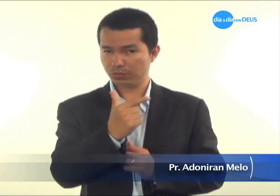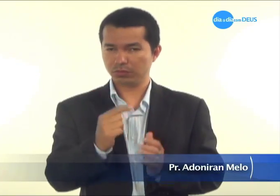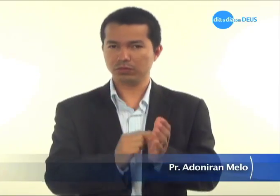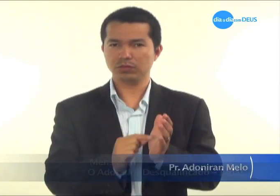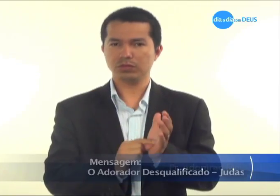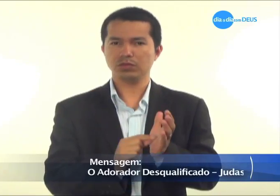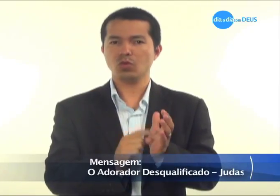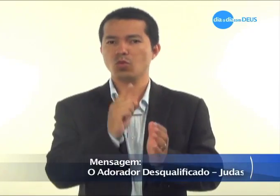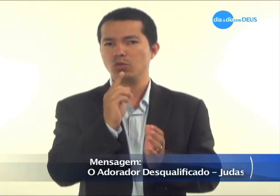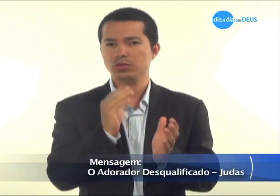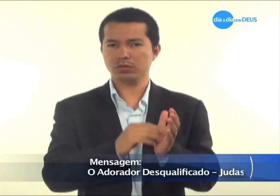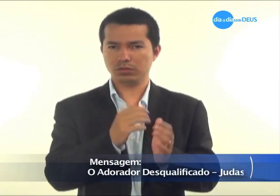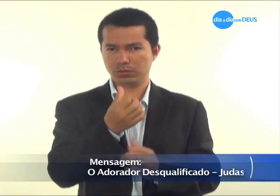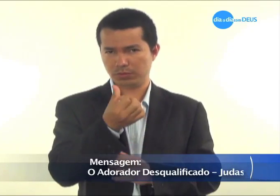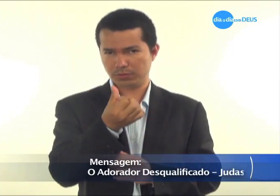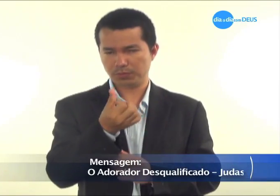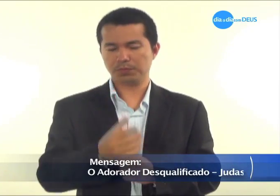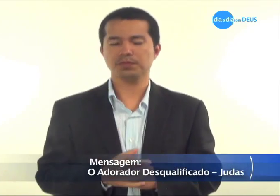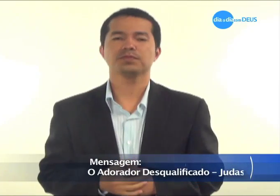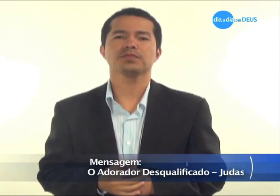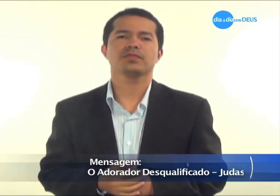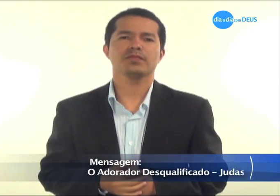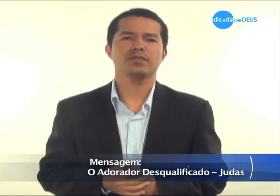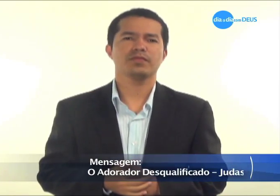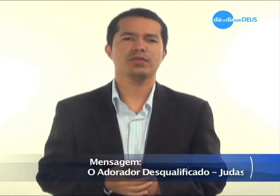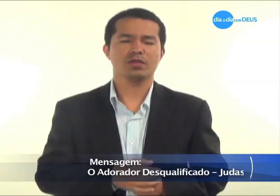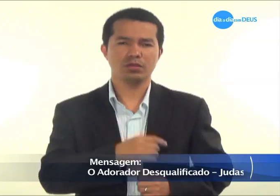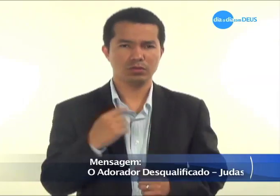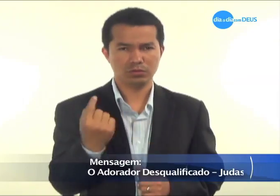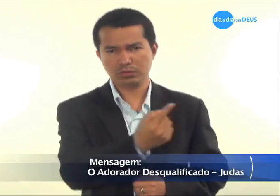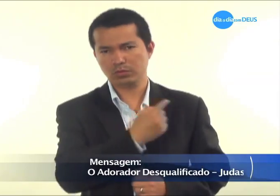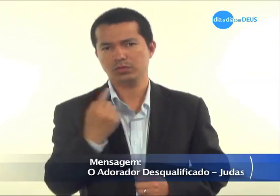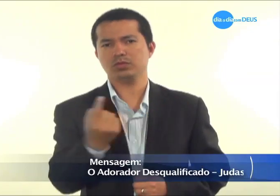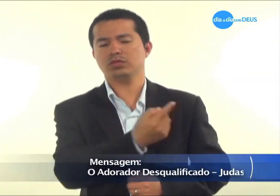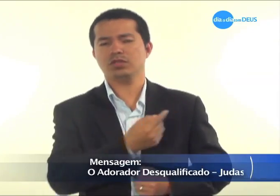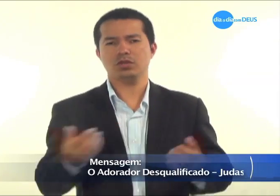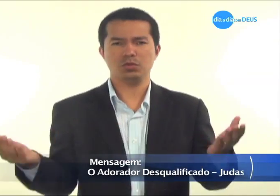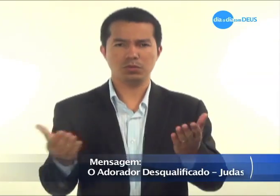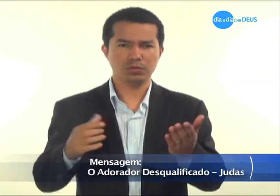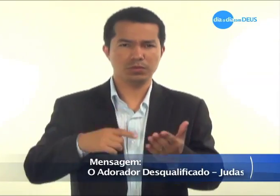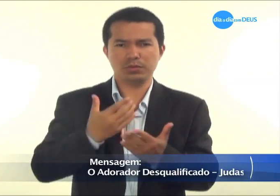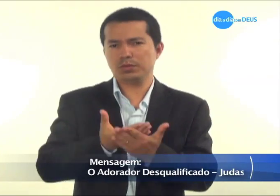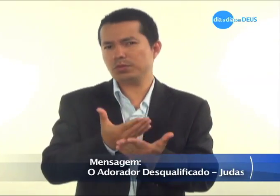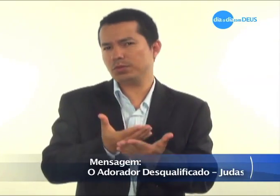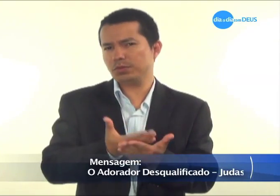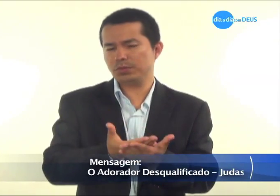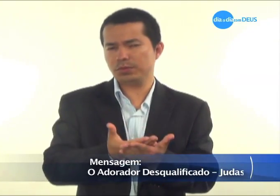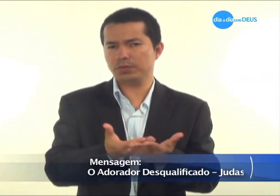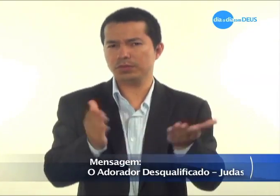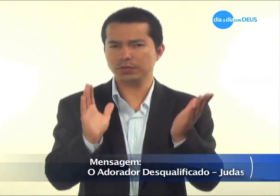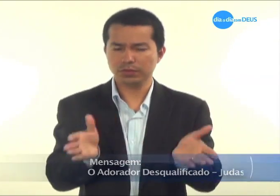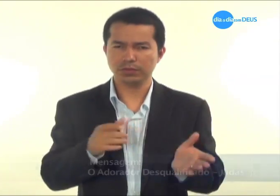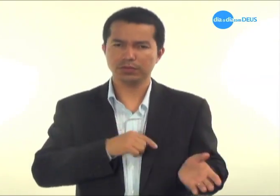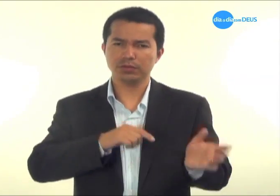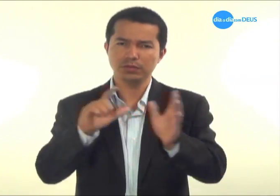capítulo 22, versículos de 1 a 6. Nós temos falado nessas